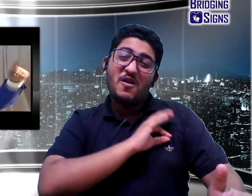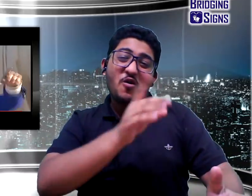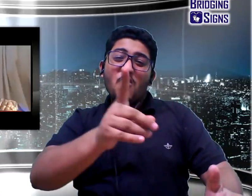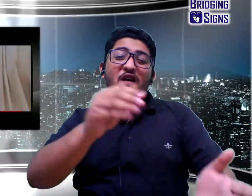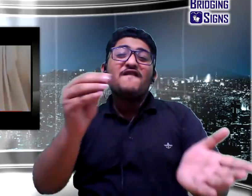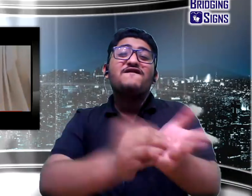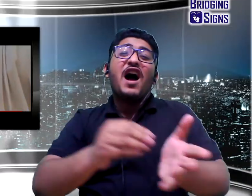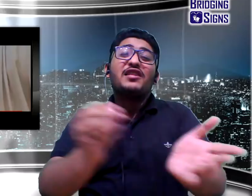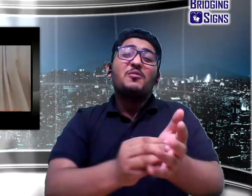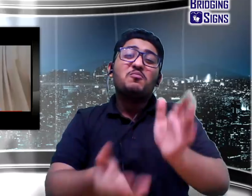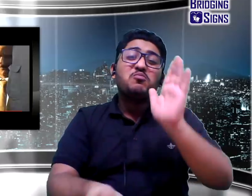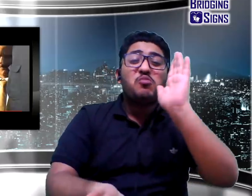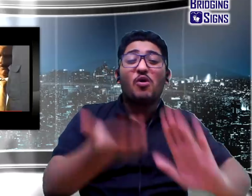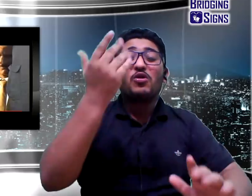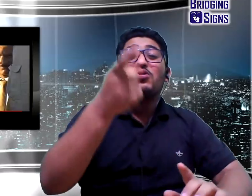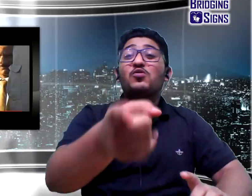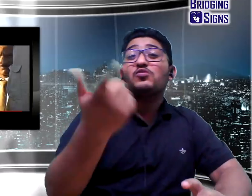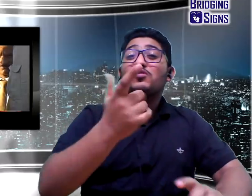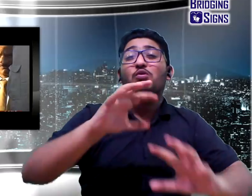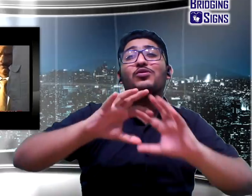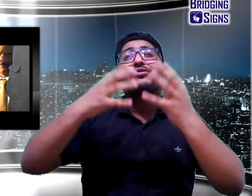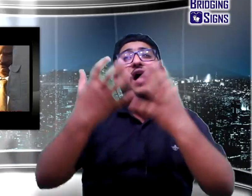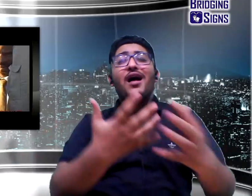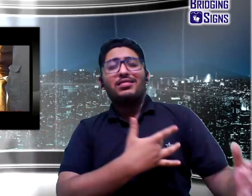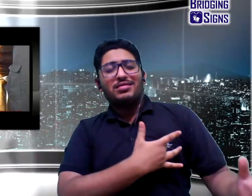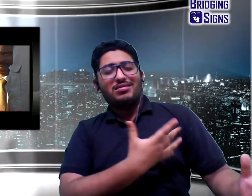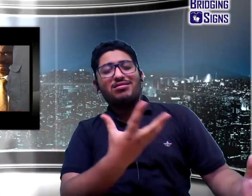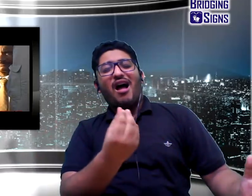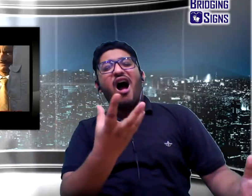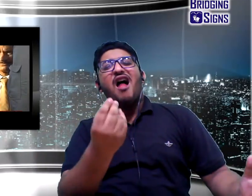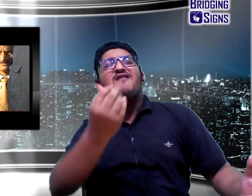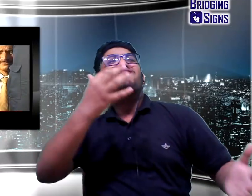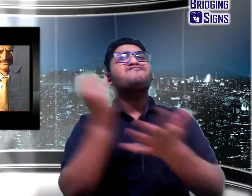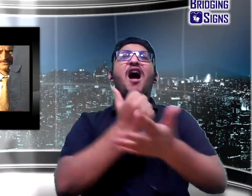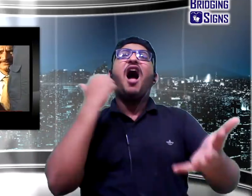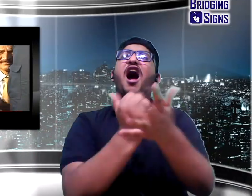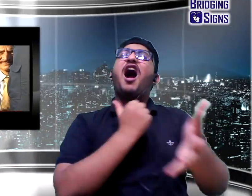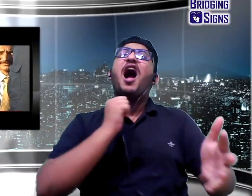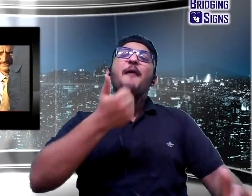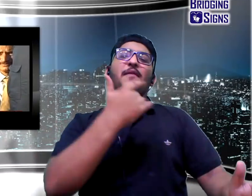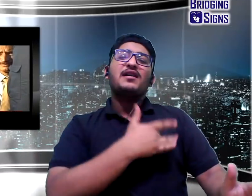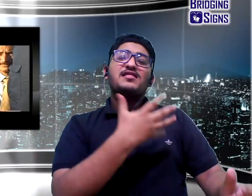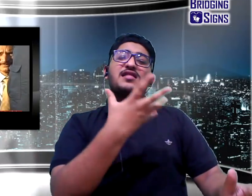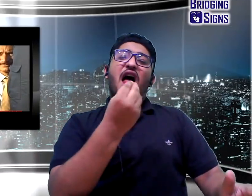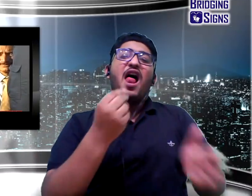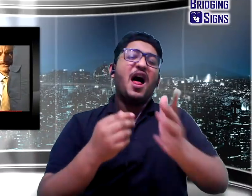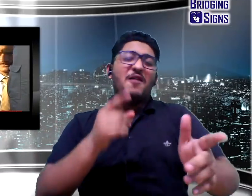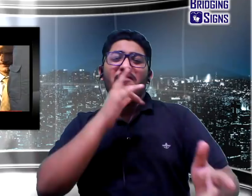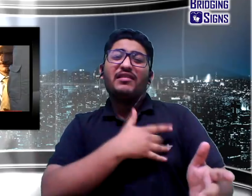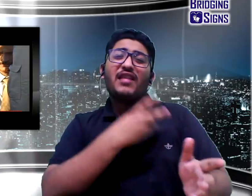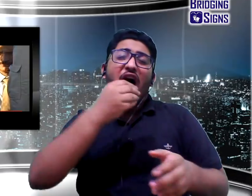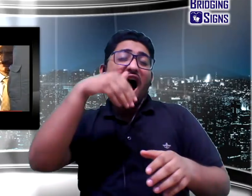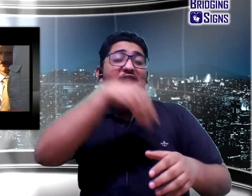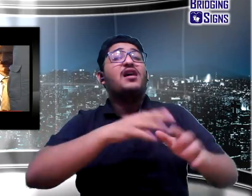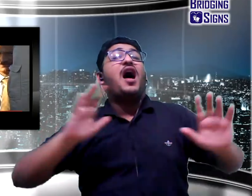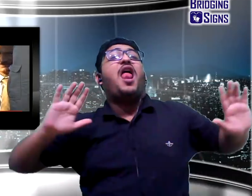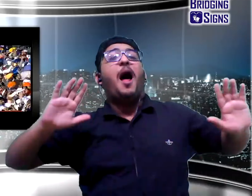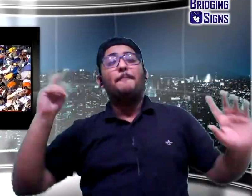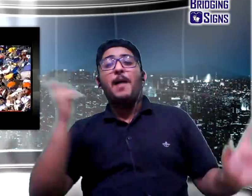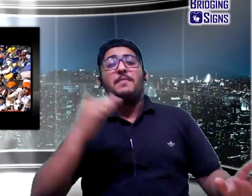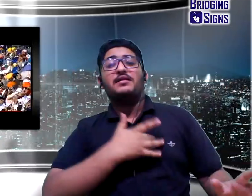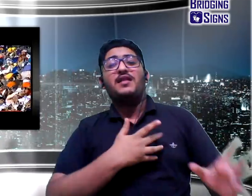ओ सिकंदर हो जिन्हें पूरी दुनिया के दिल जीते है, दिलां दे विच वास करते हो, दिलां दे विच राज करते